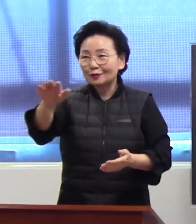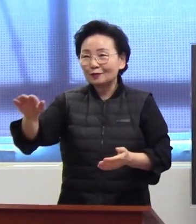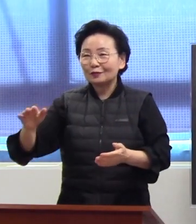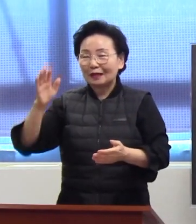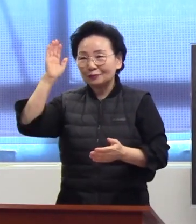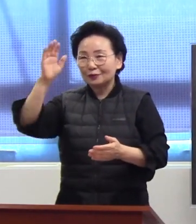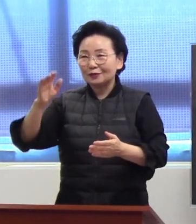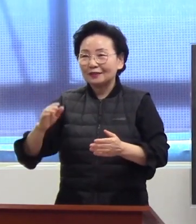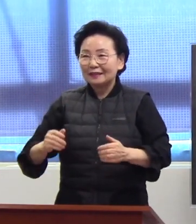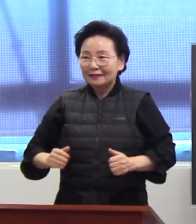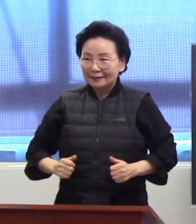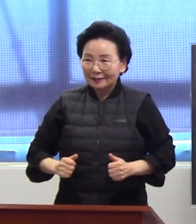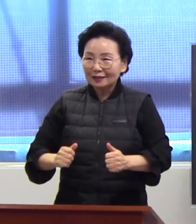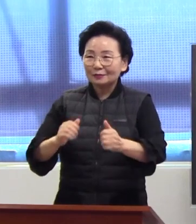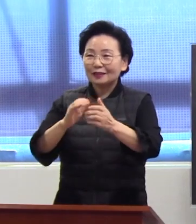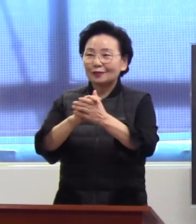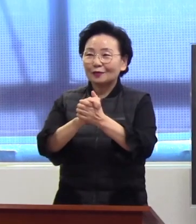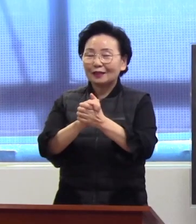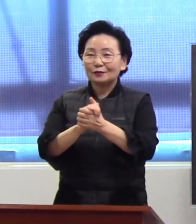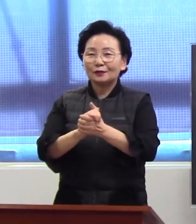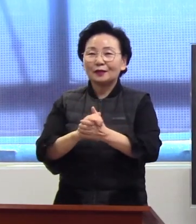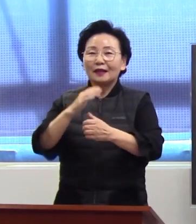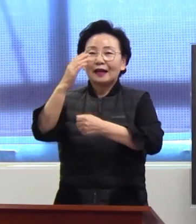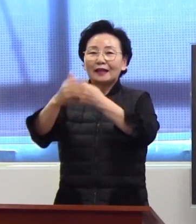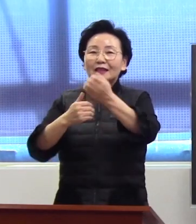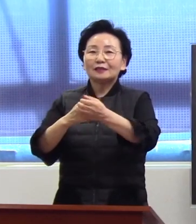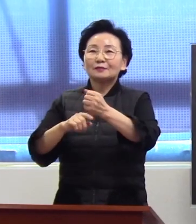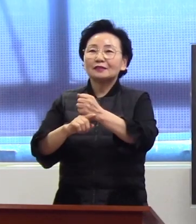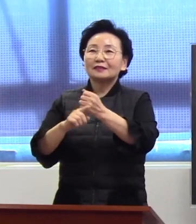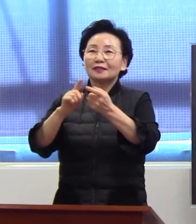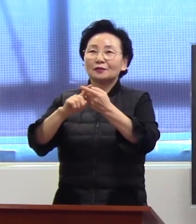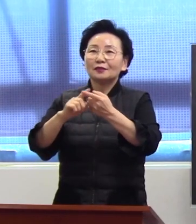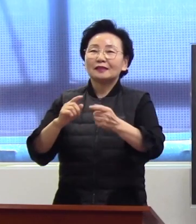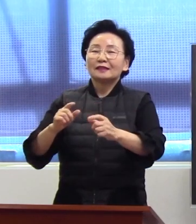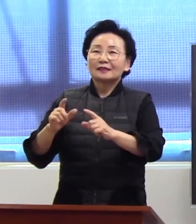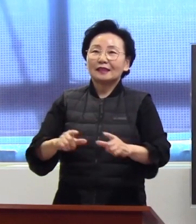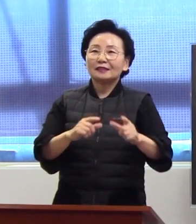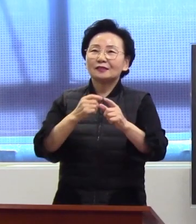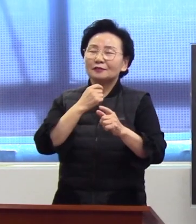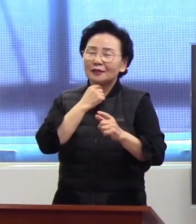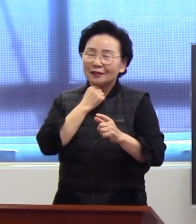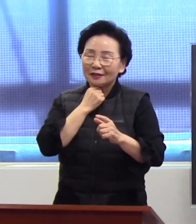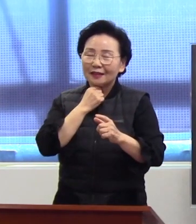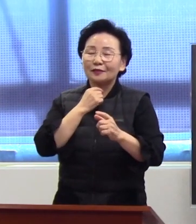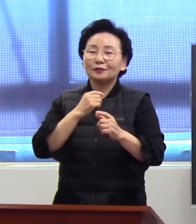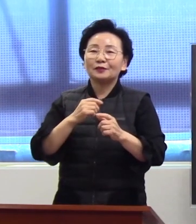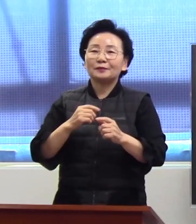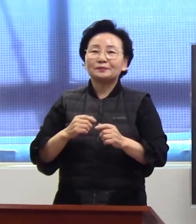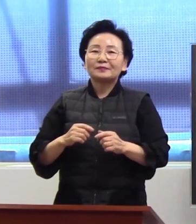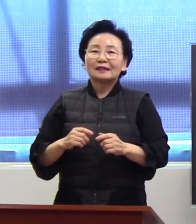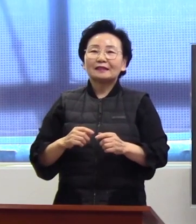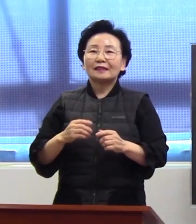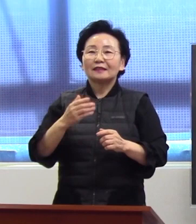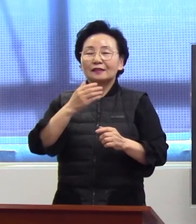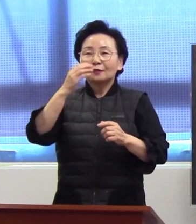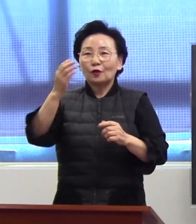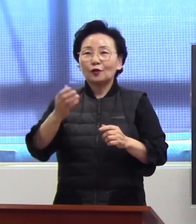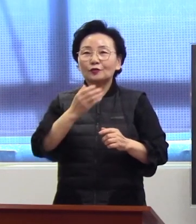여러분들도 앞으로 열심히 기도하고 하나님 뜻대로 살기를 원하고 그렇게